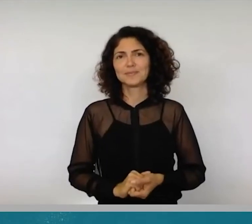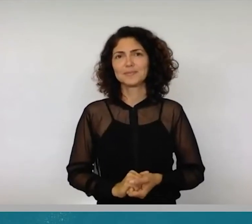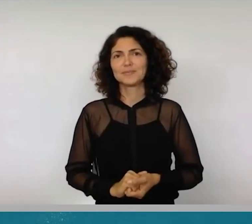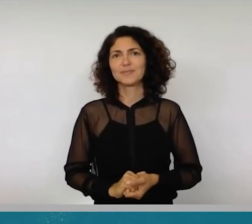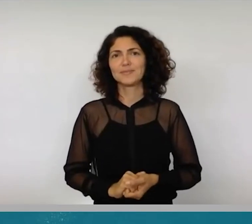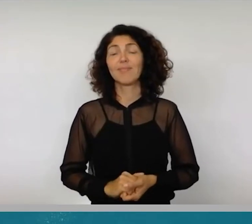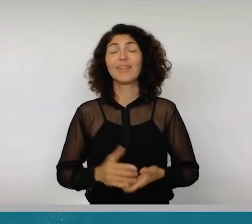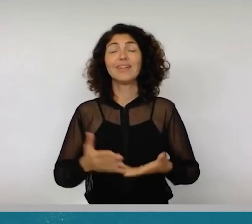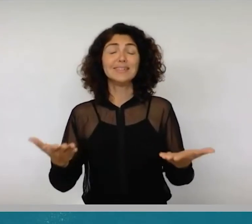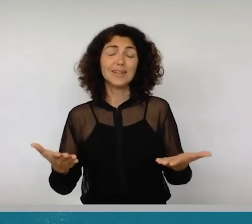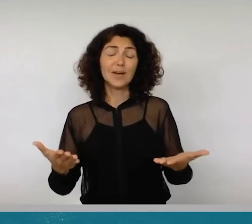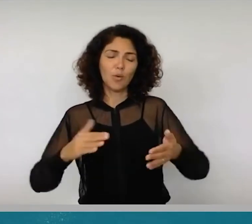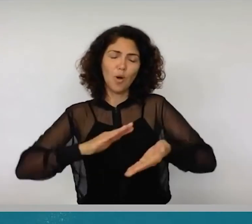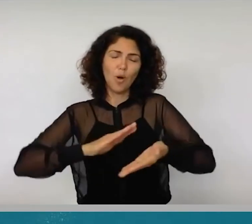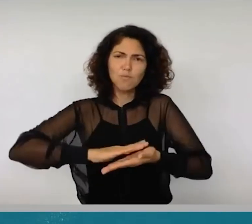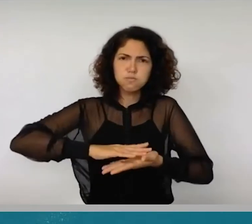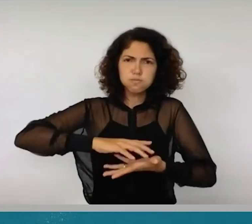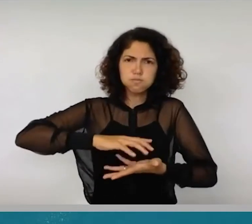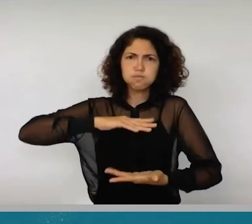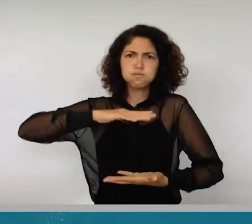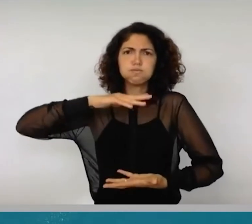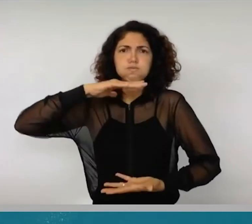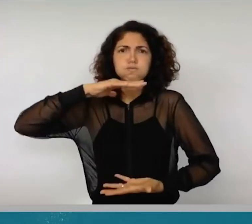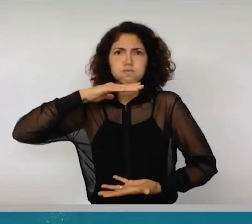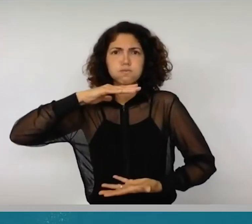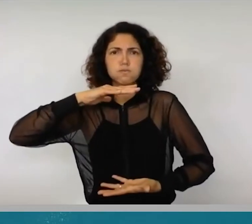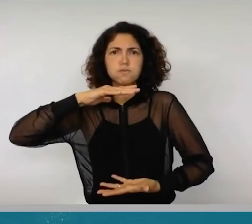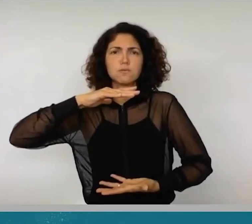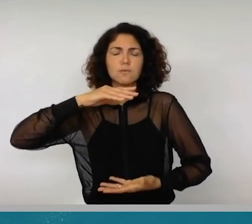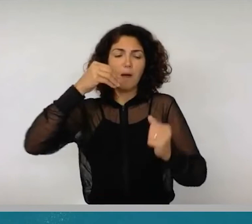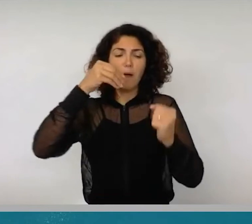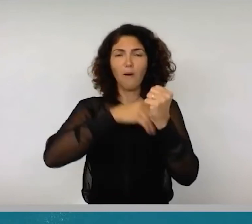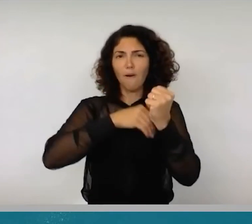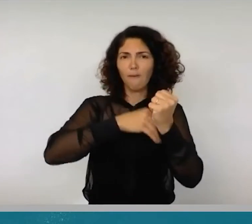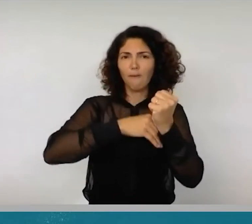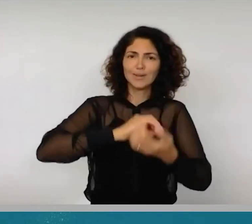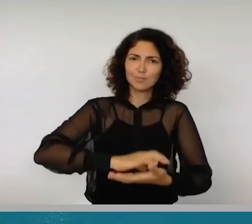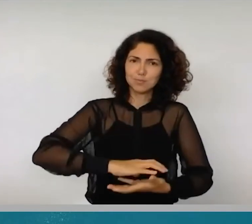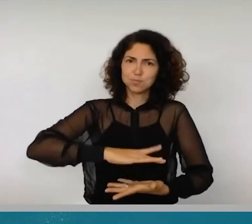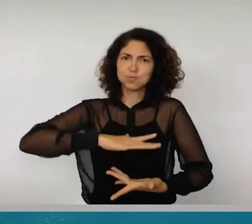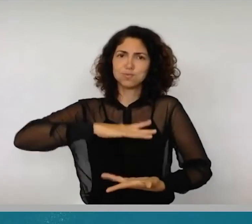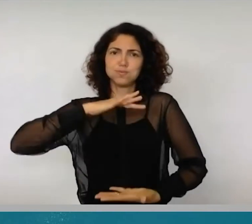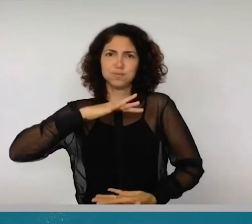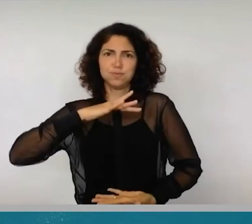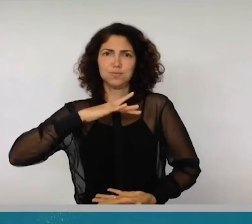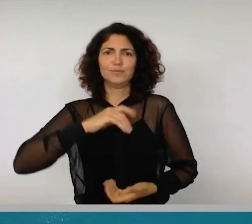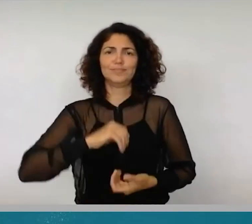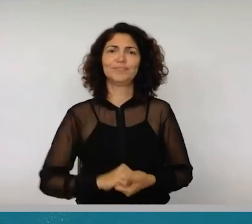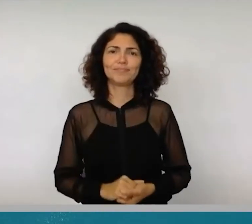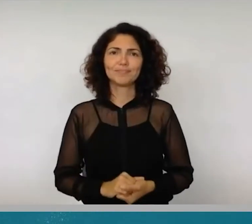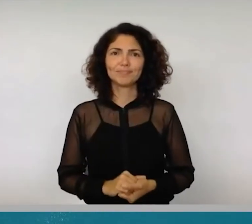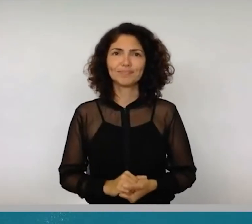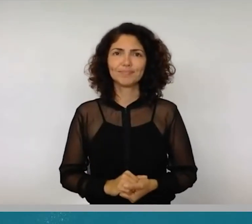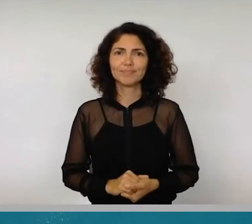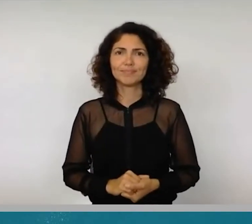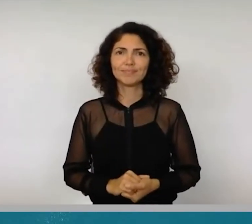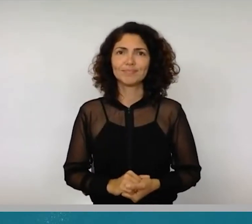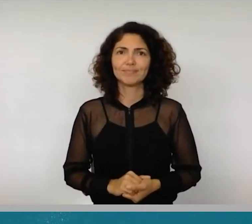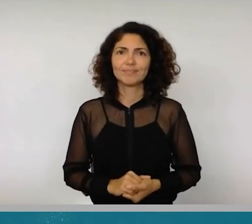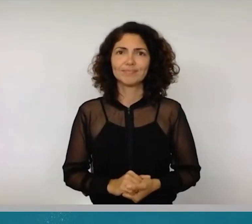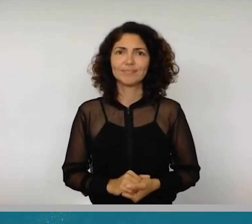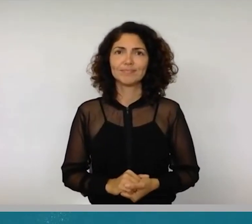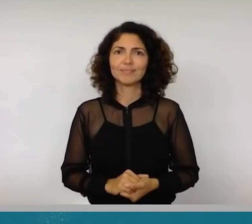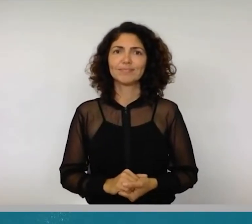século VII a.C., mais acumulava riquezas. E hoje, né, acumula-se no